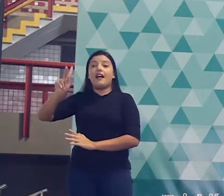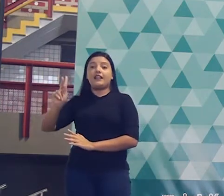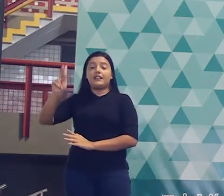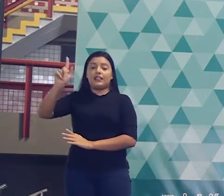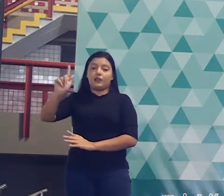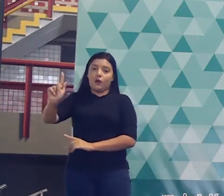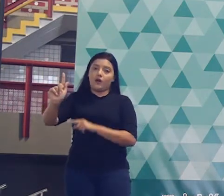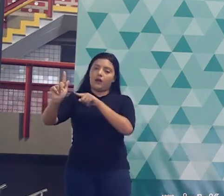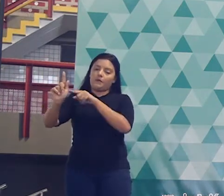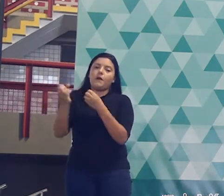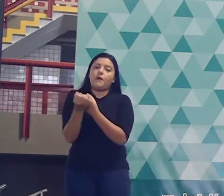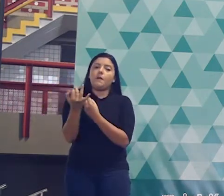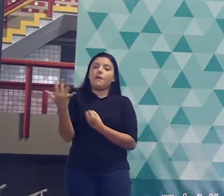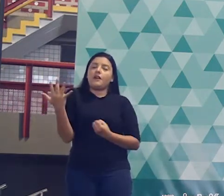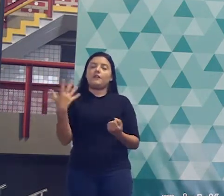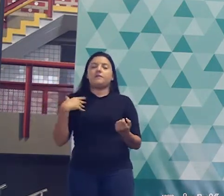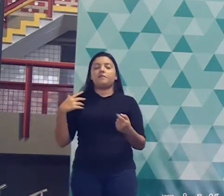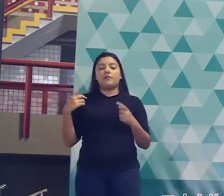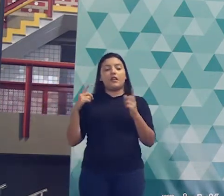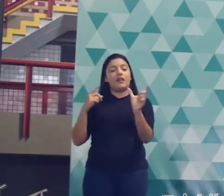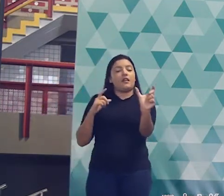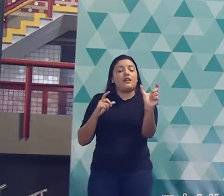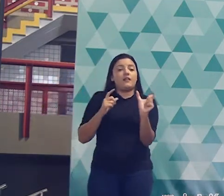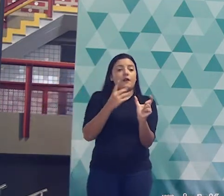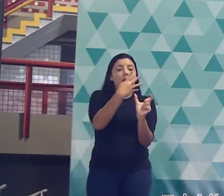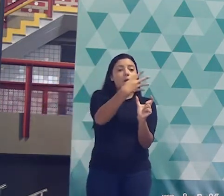que eu faço? Eu pego esse valor que eu obtive, que é